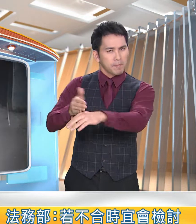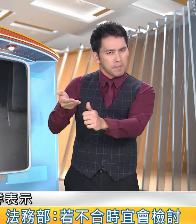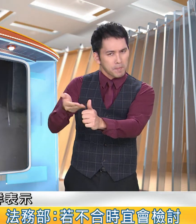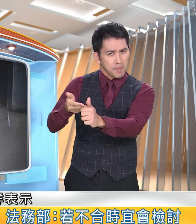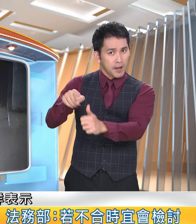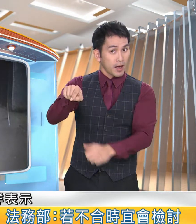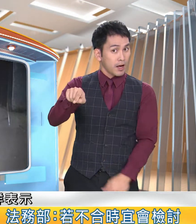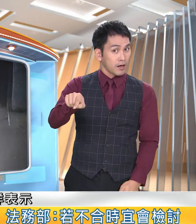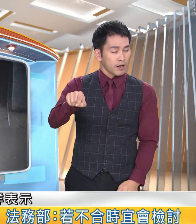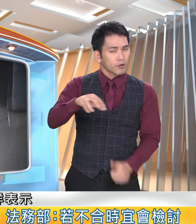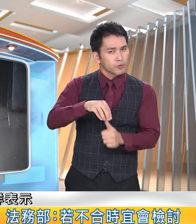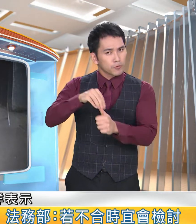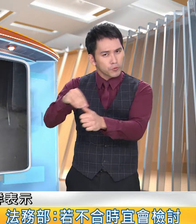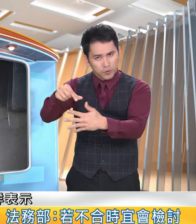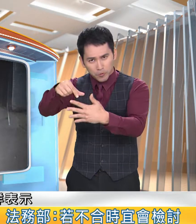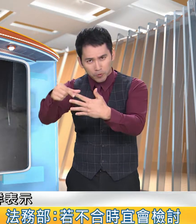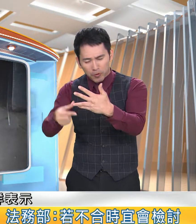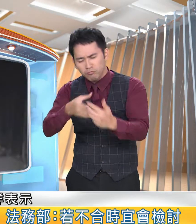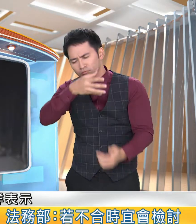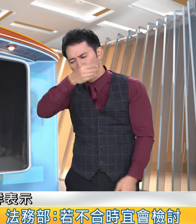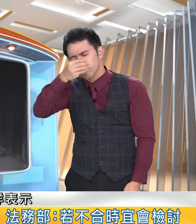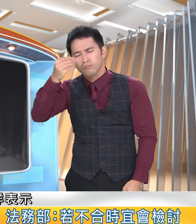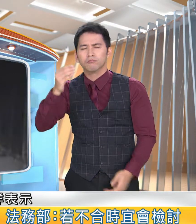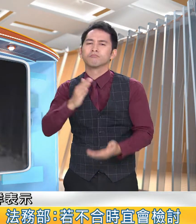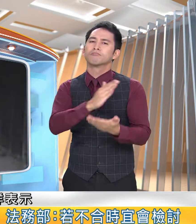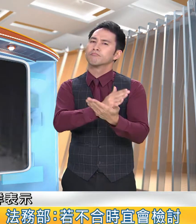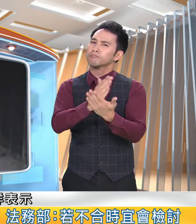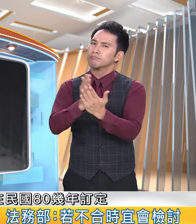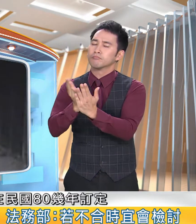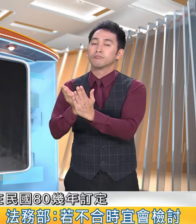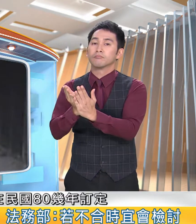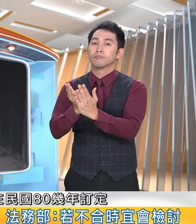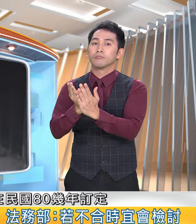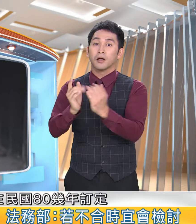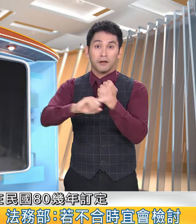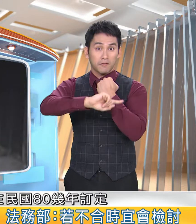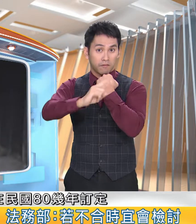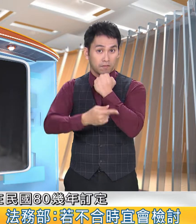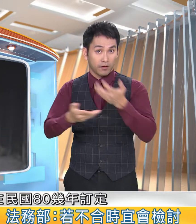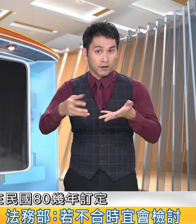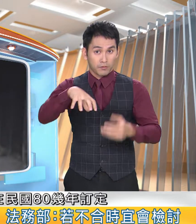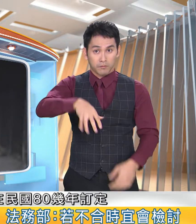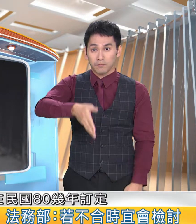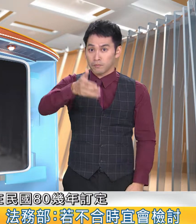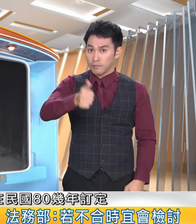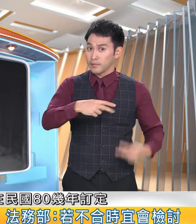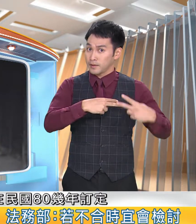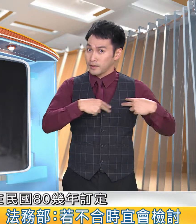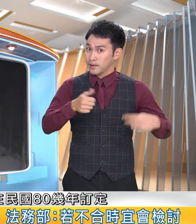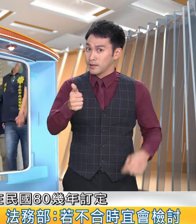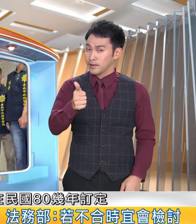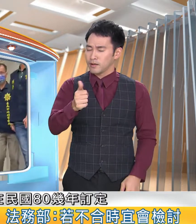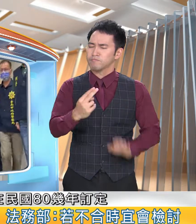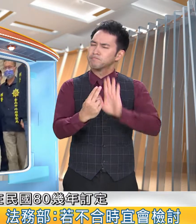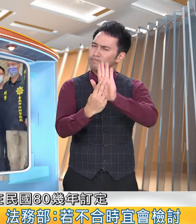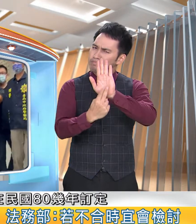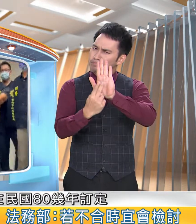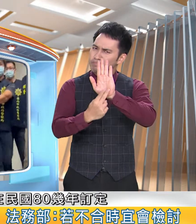而法务部长蔡清祥表示，执行死刑的规则在民国八十几年订